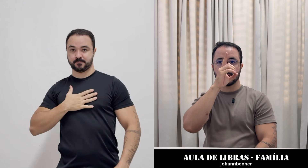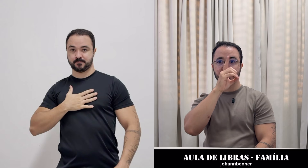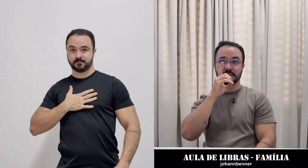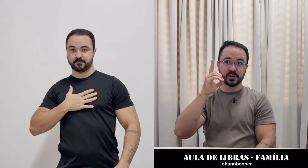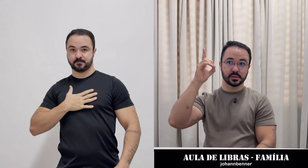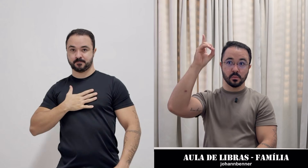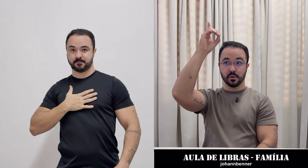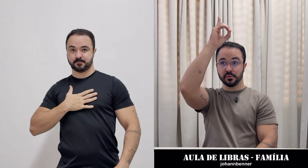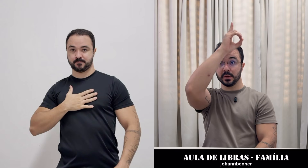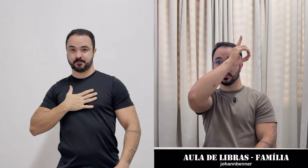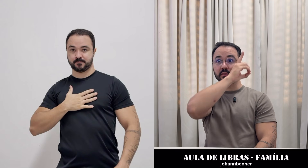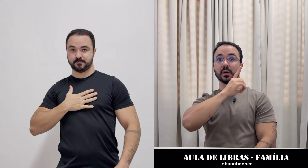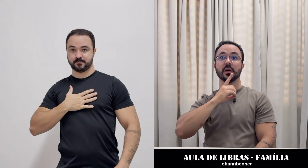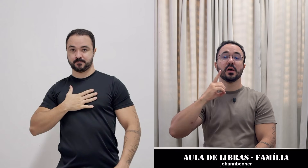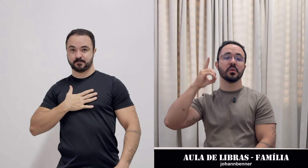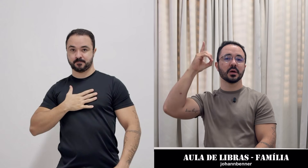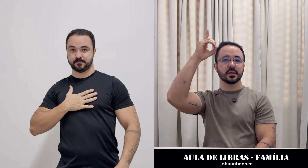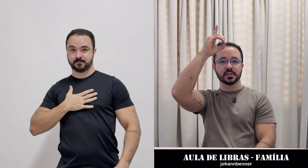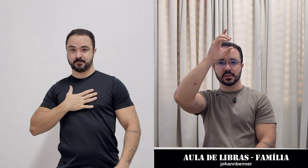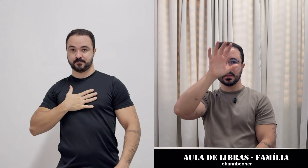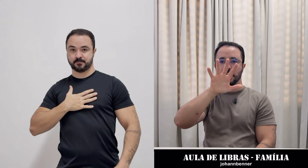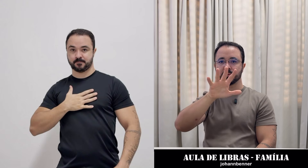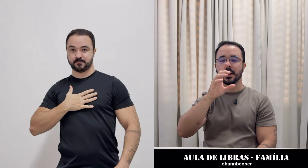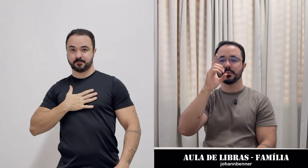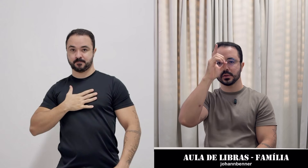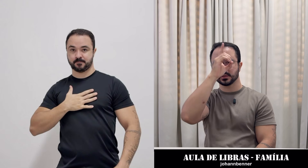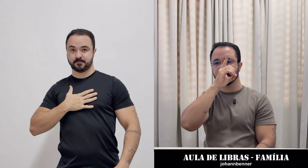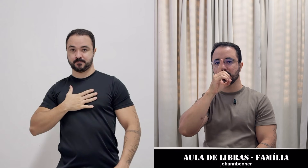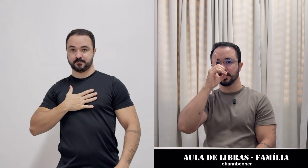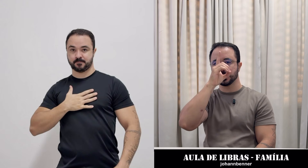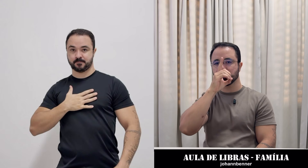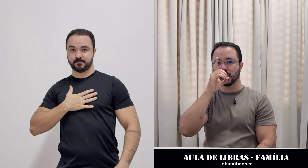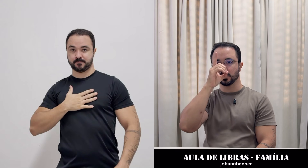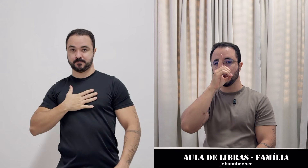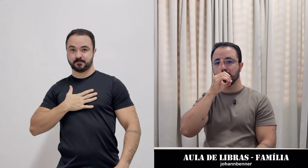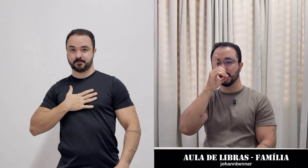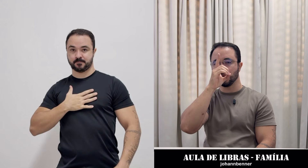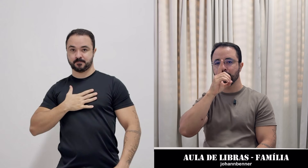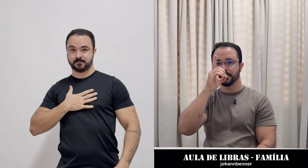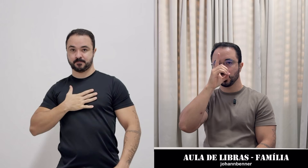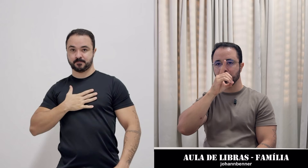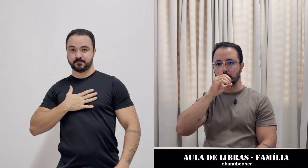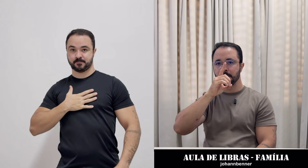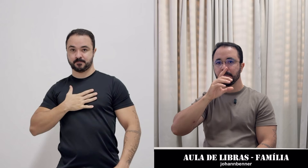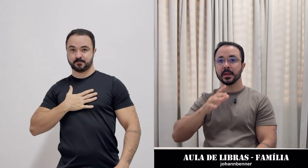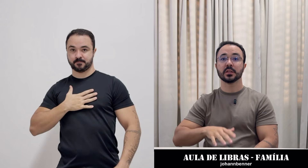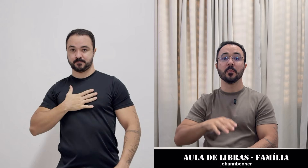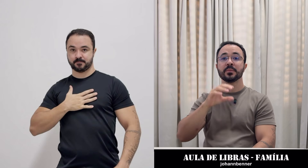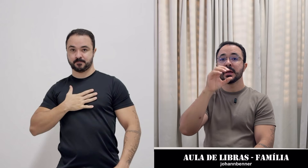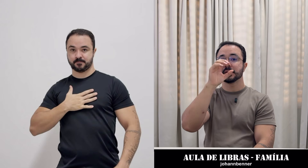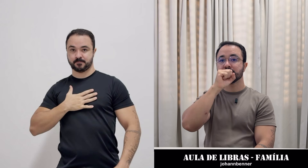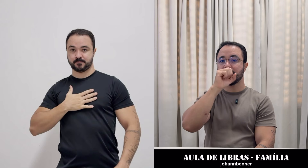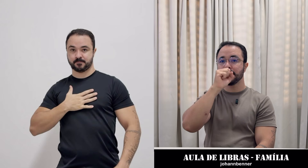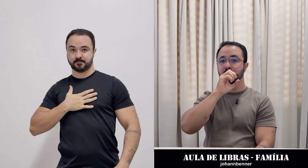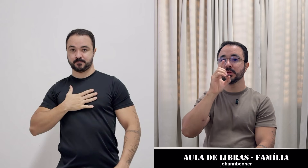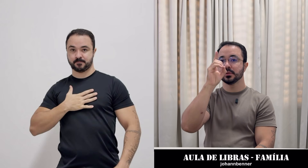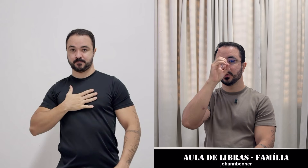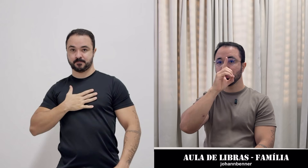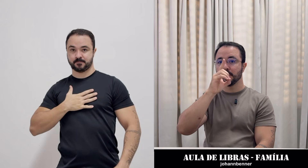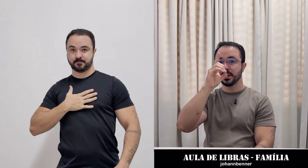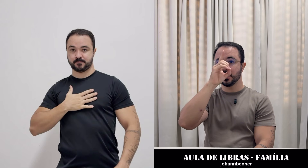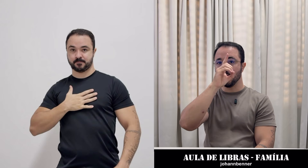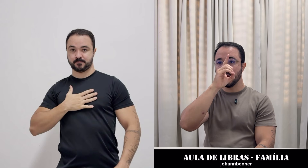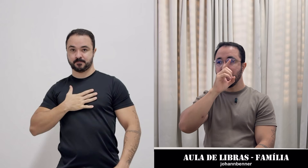Você não precisa fazer um movimento tão grande assim não, tá? Pode ser simples assim, ó, domingo, domingo. Então,